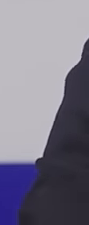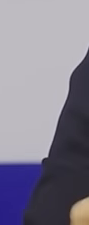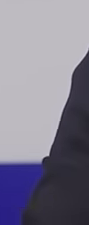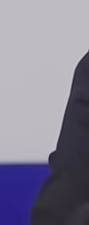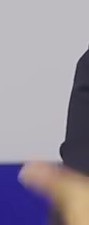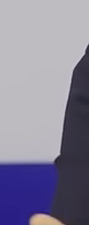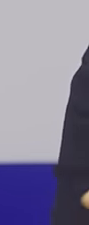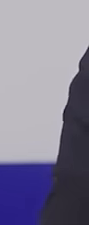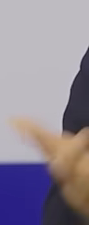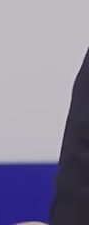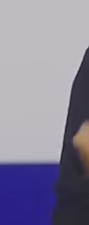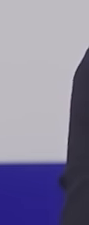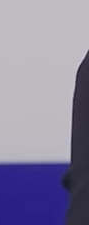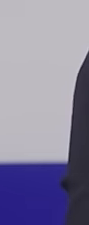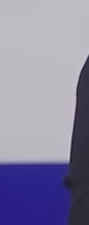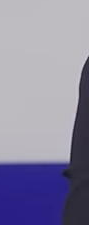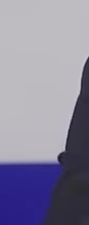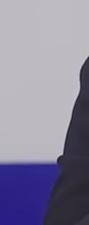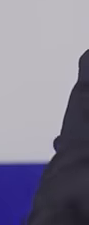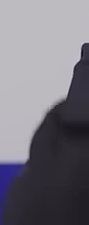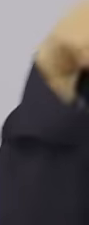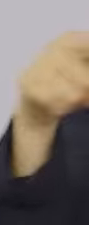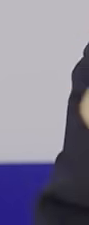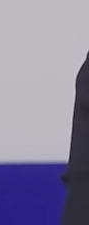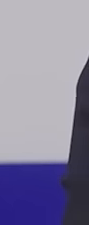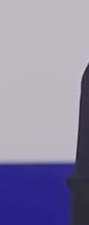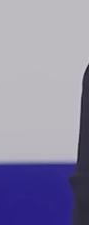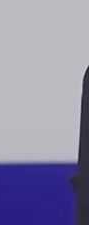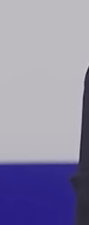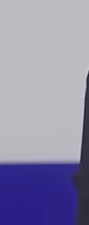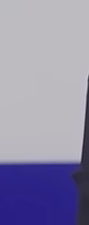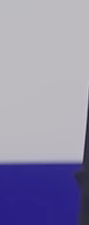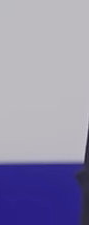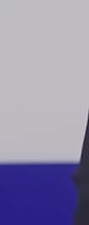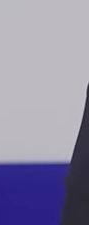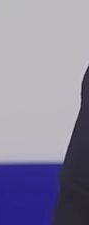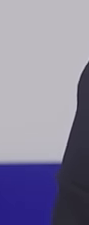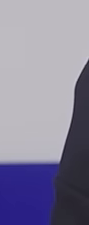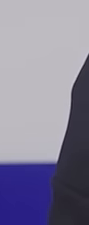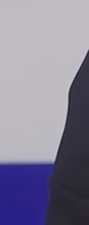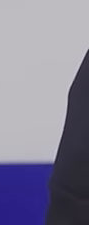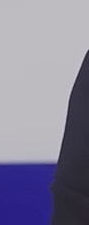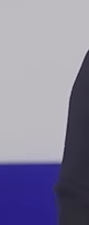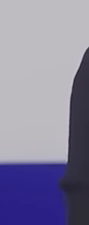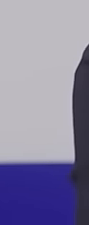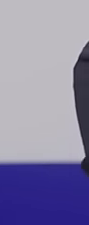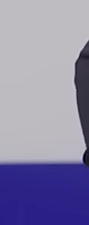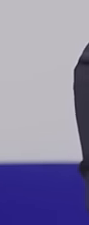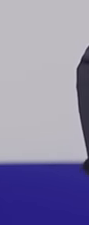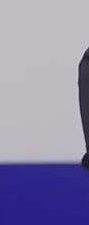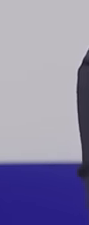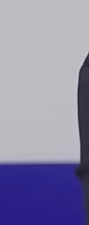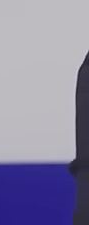가겠죠. 인구가 늘어나면 당연히 도시도 활성화될